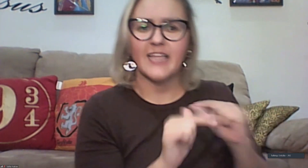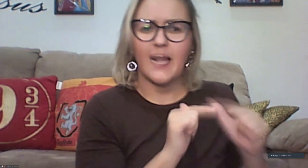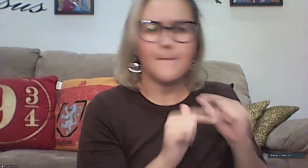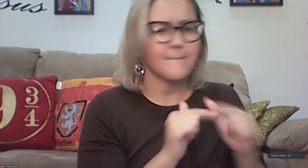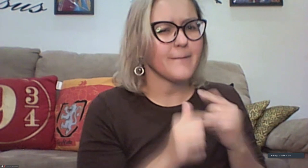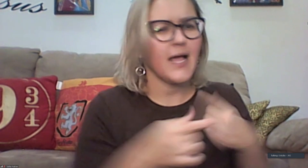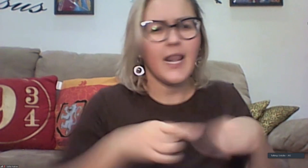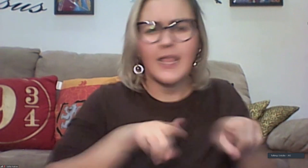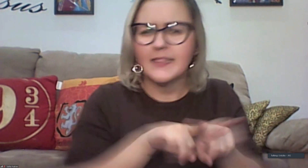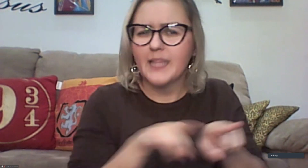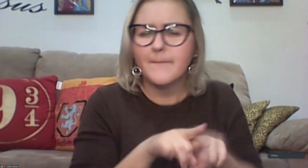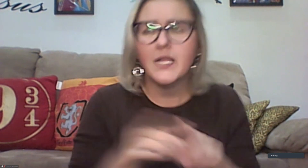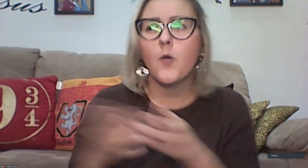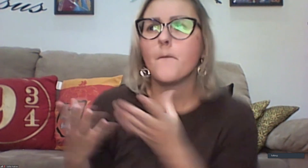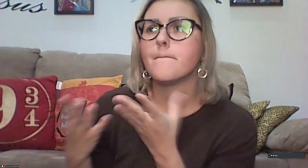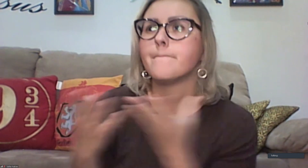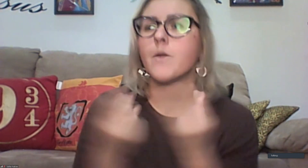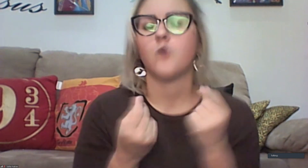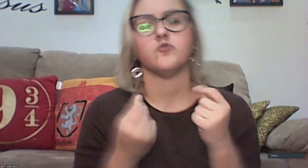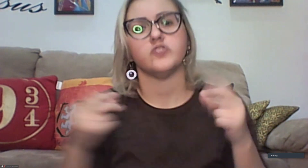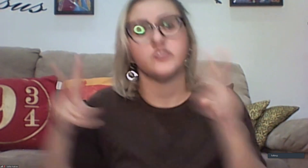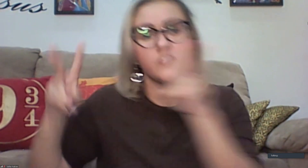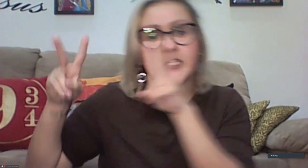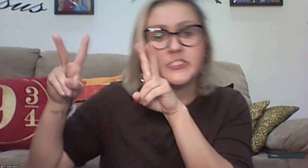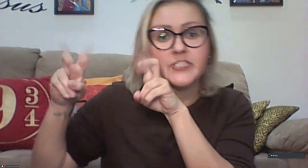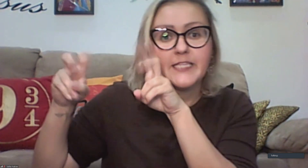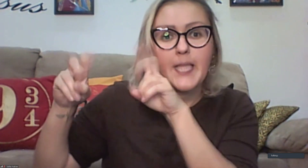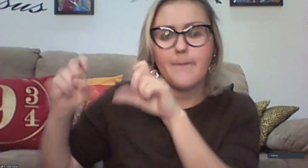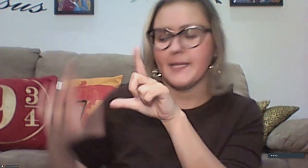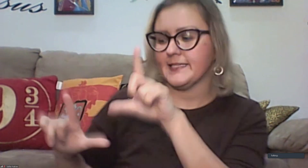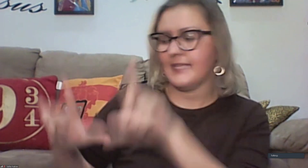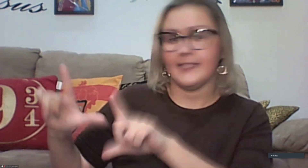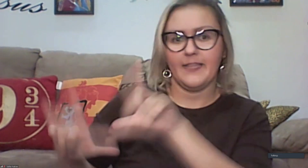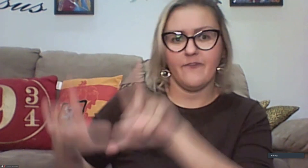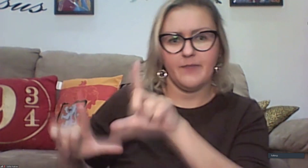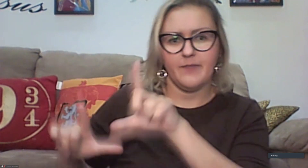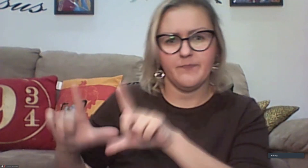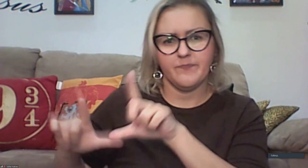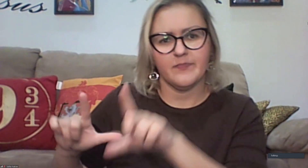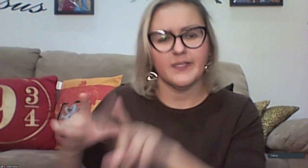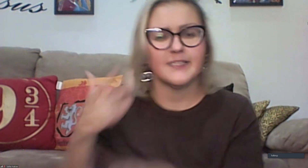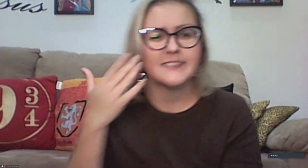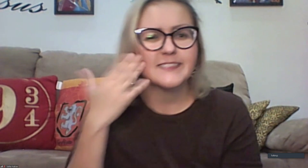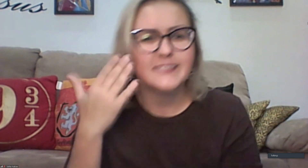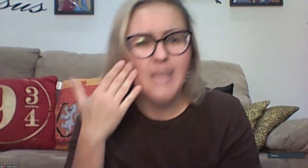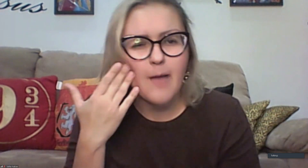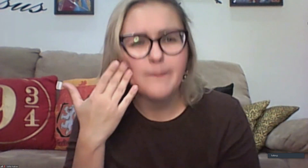os nossos trabalhos, tem muitas coisas. Por exemplo, tem TV que você pode utilizar.